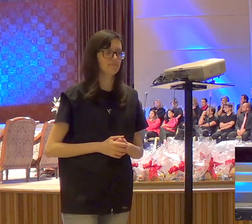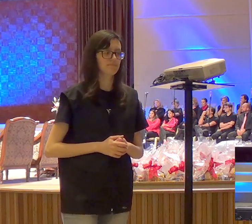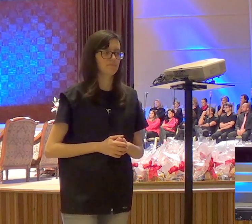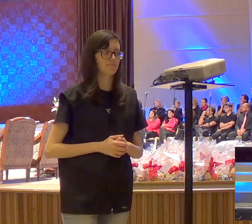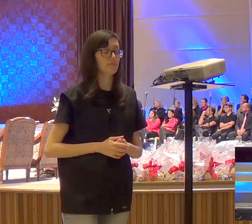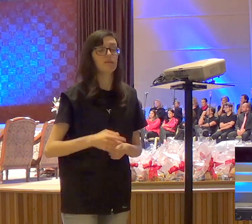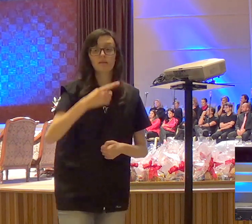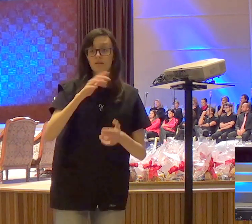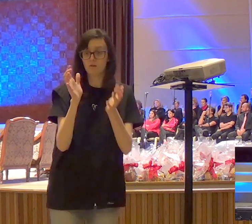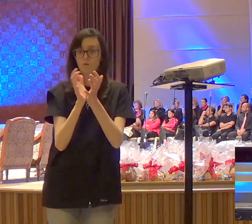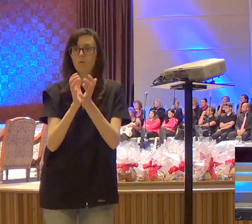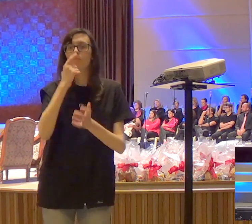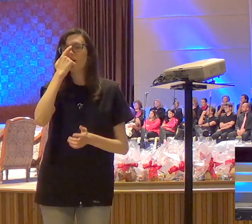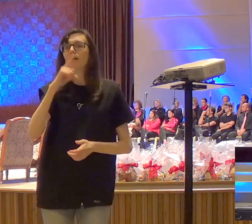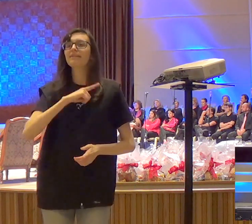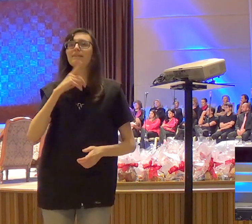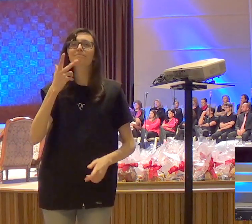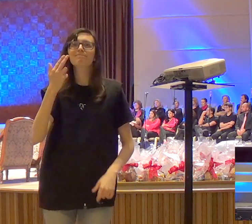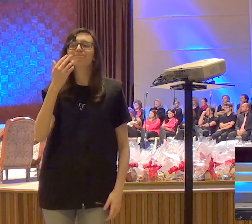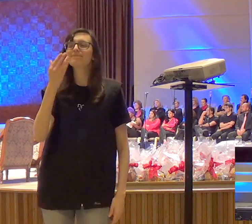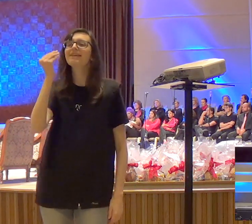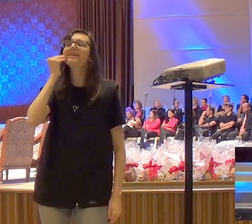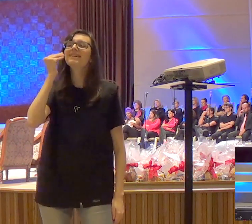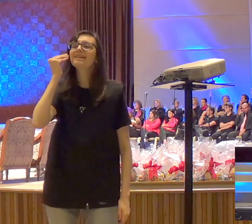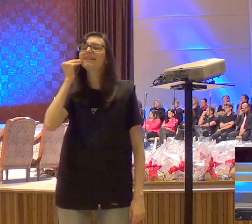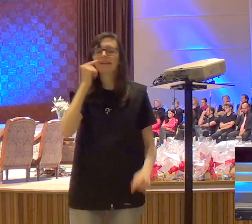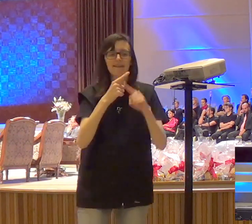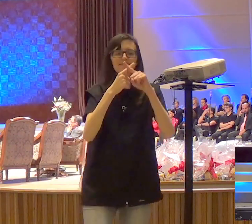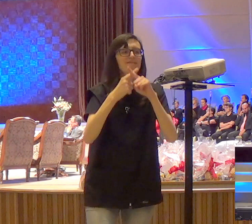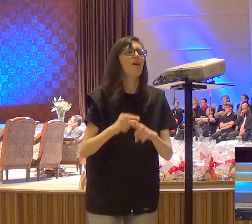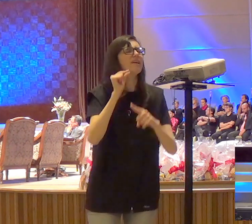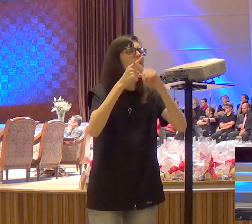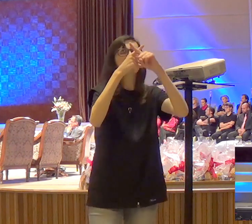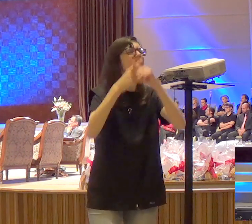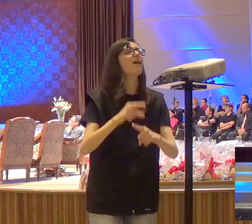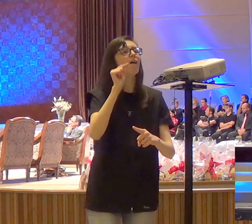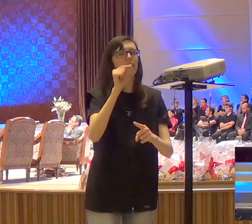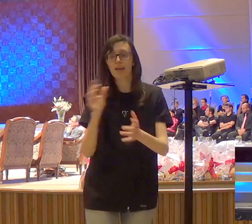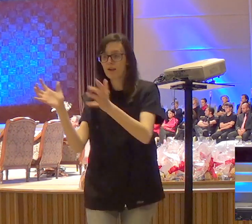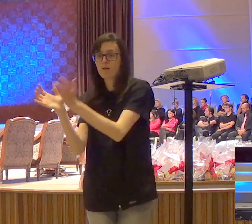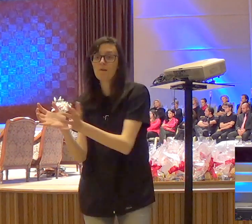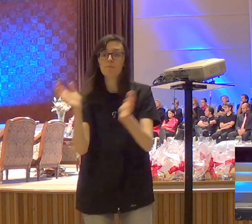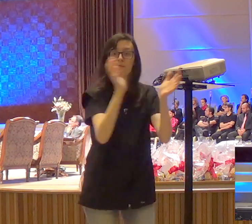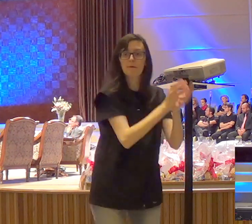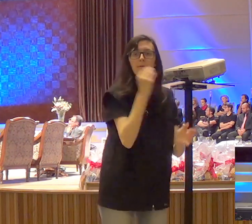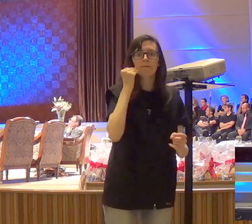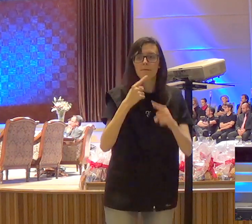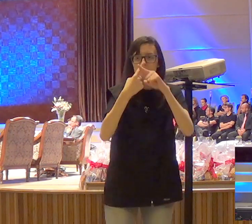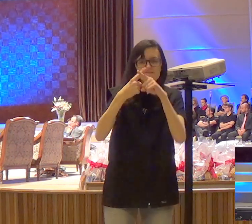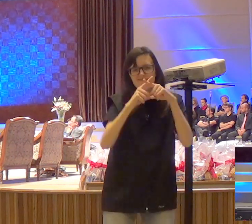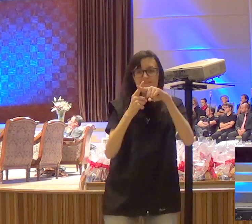Eles realizam alguns tipos de competições onde eles buscam fundos de investidores para os seus próprios